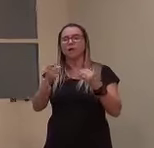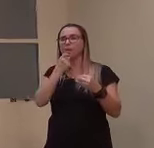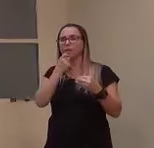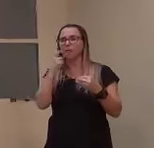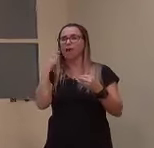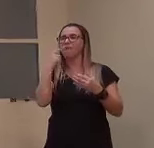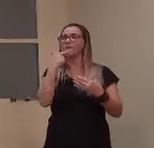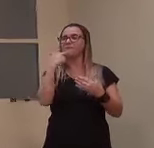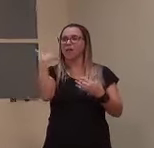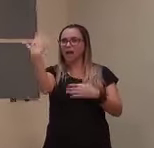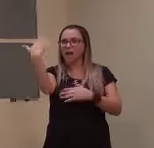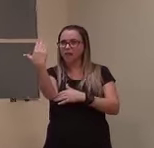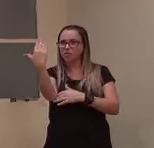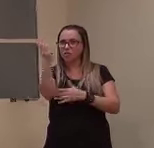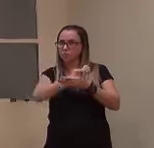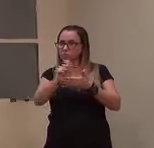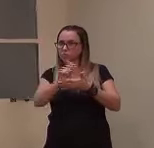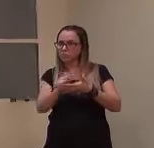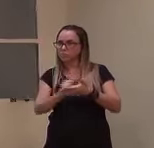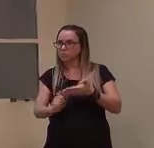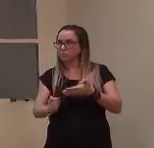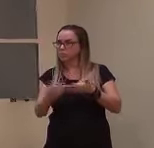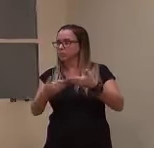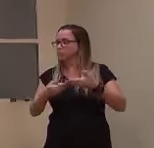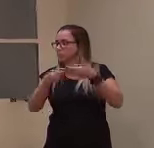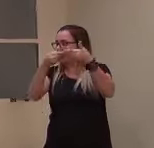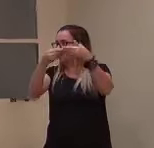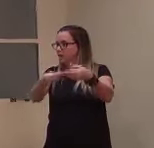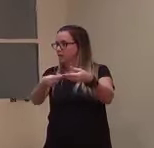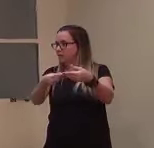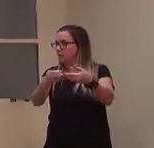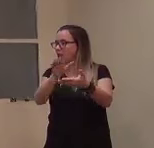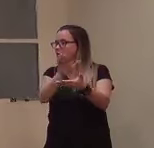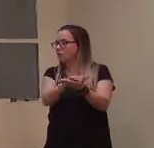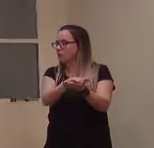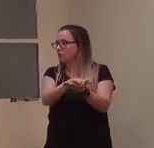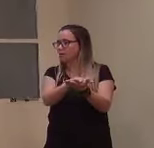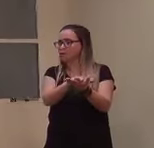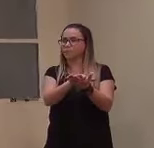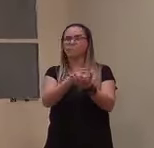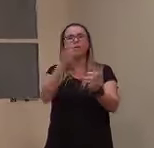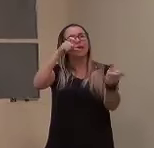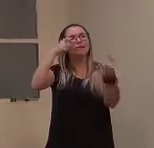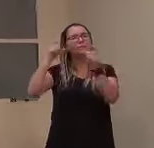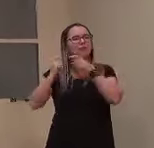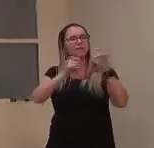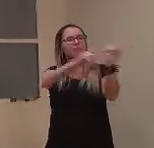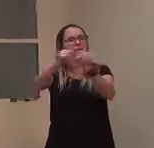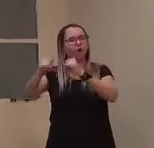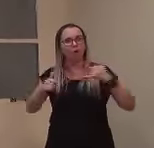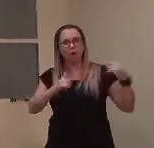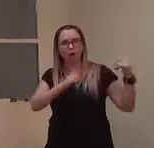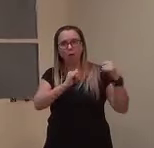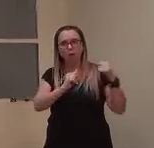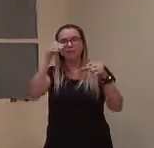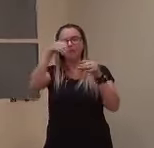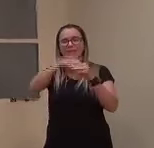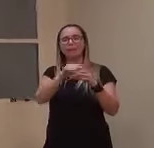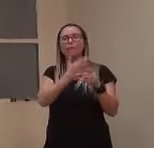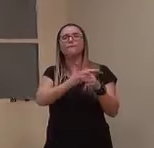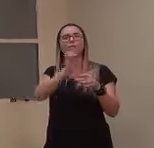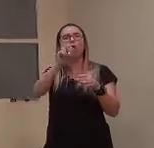fue una declaración suscrita en función de las experiencias de los jugadores presentes en